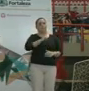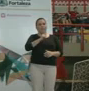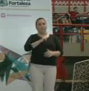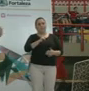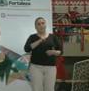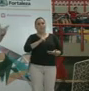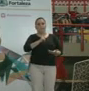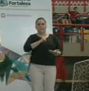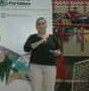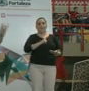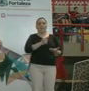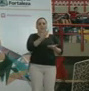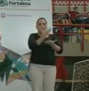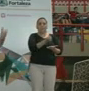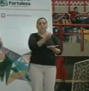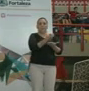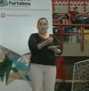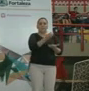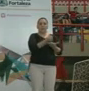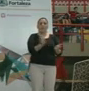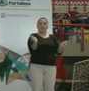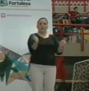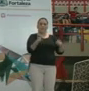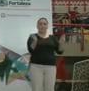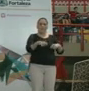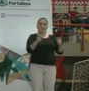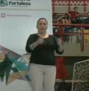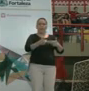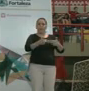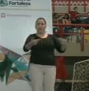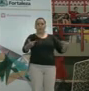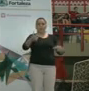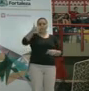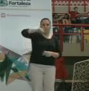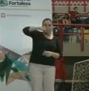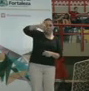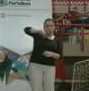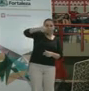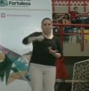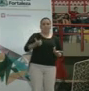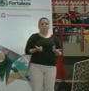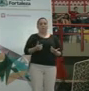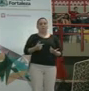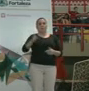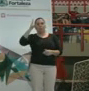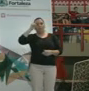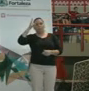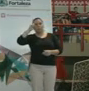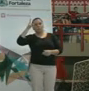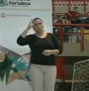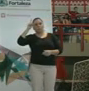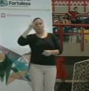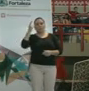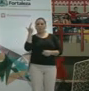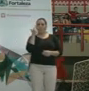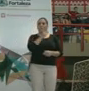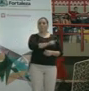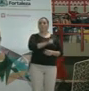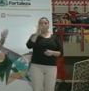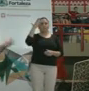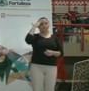um aplicativozinho para você baixar uma coisa. Então, tem muita coisa que você vai analisando no nosso dia a dia, que a gente